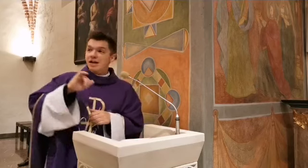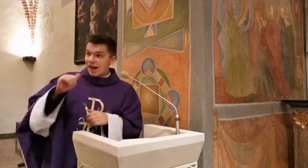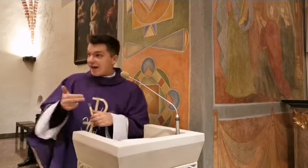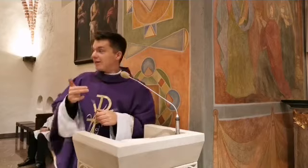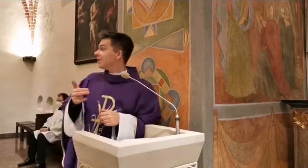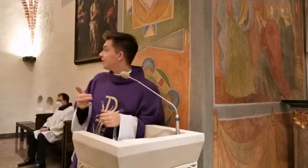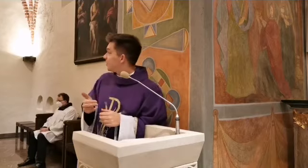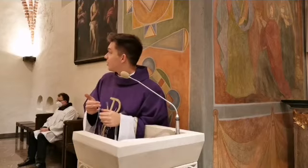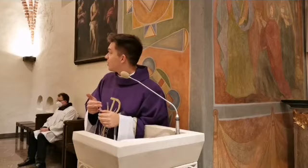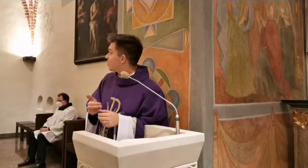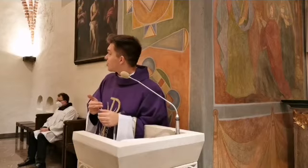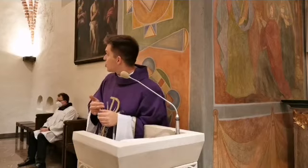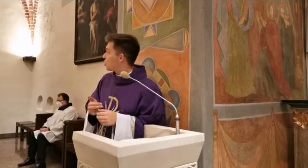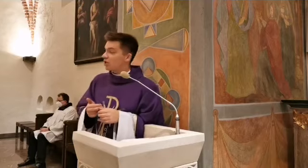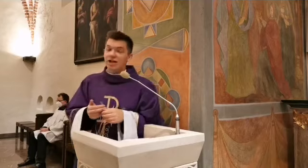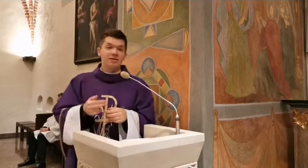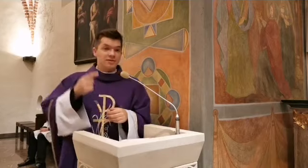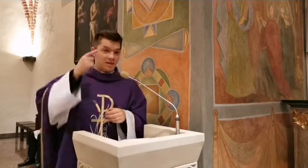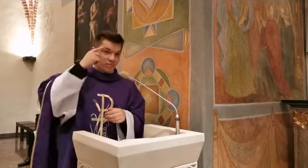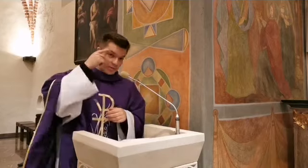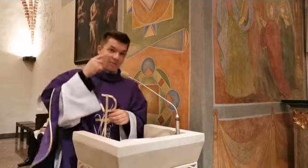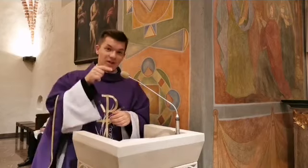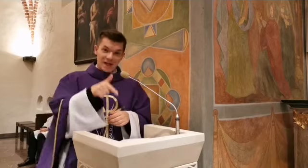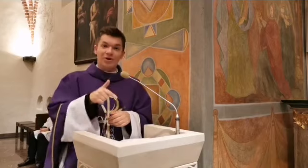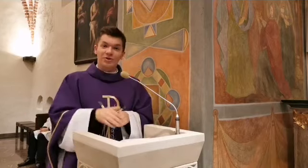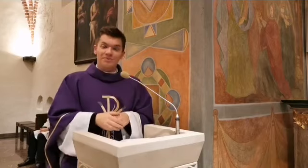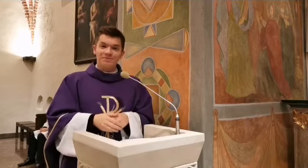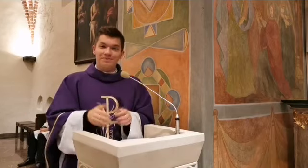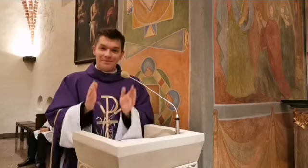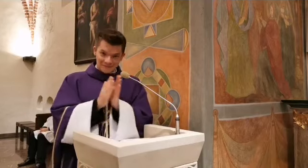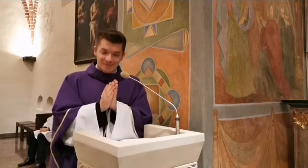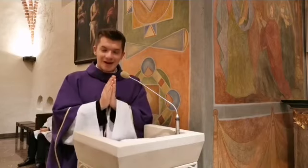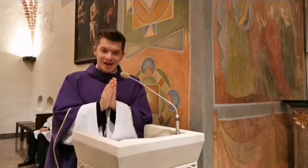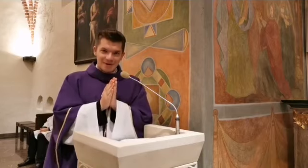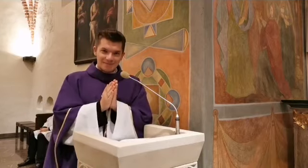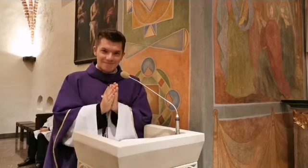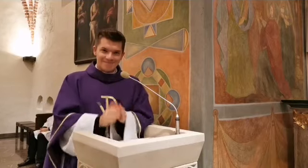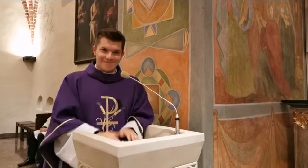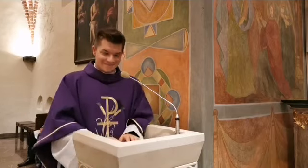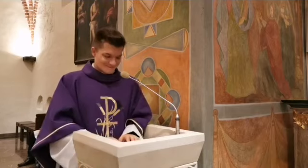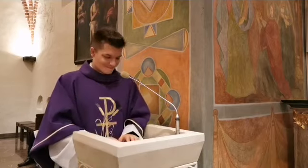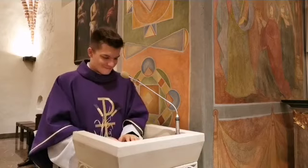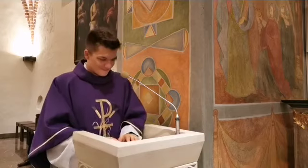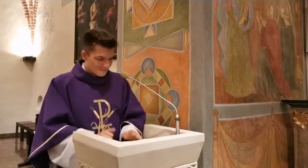Niech Jan Chrzciciel nam przypomina o tym. Amen.